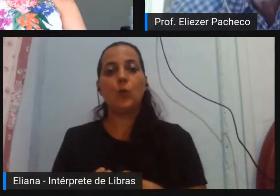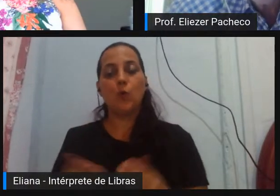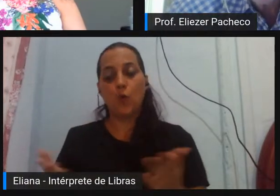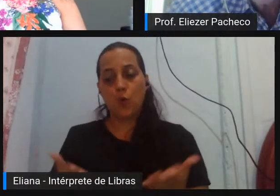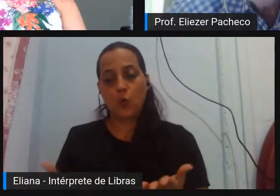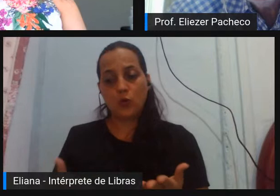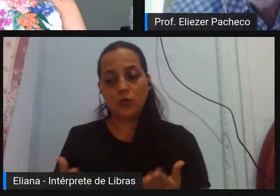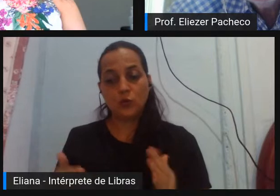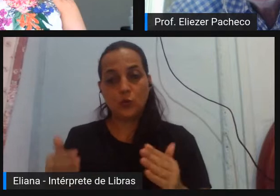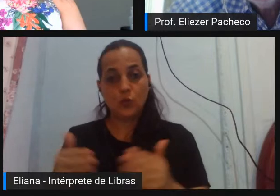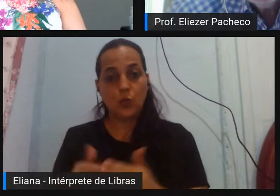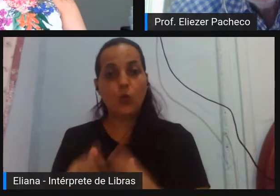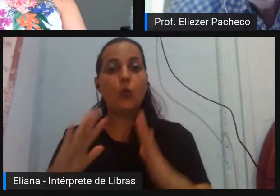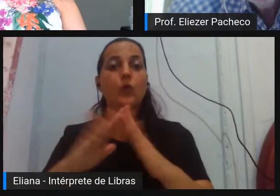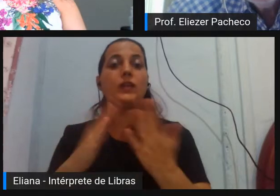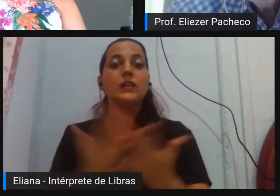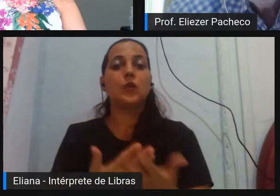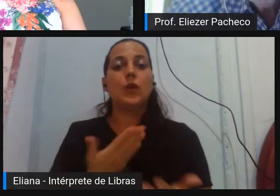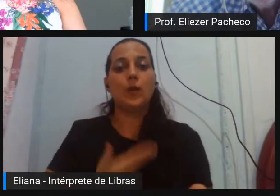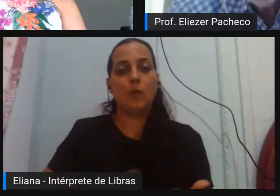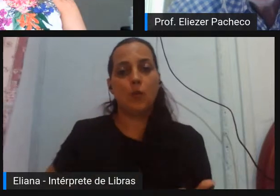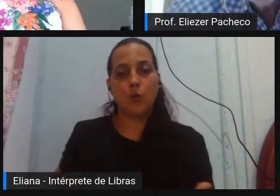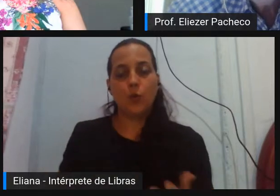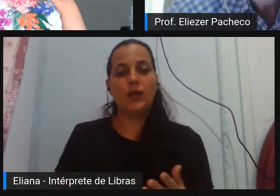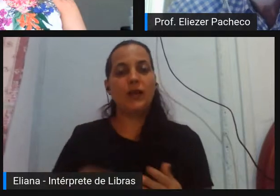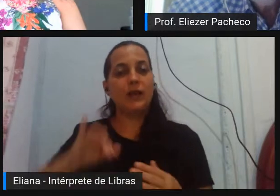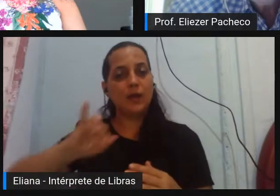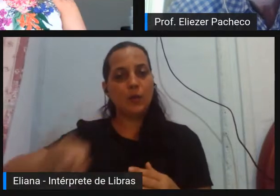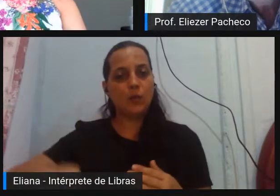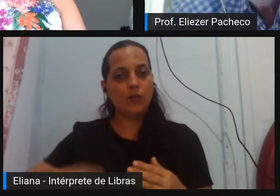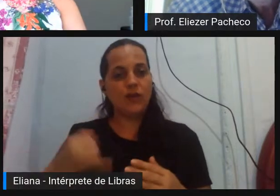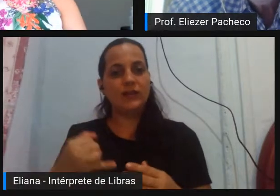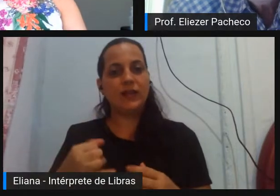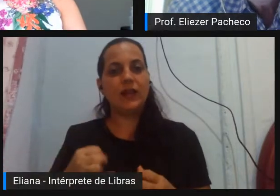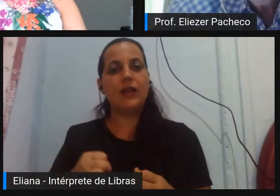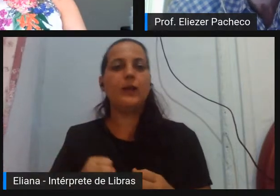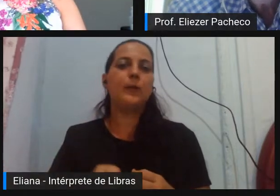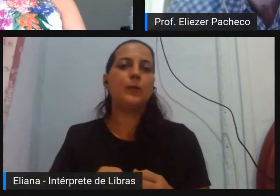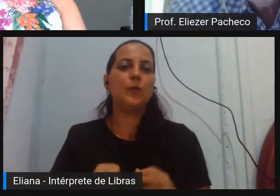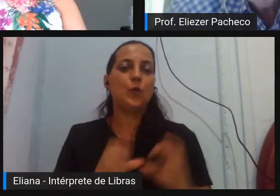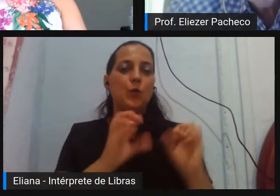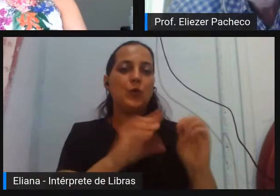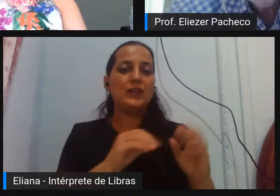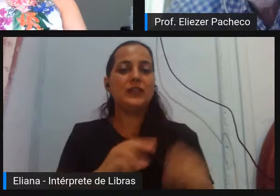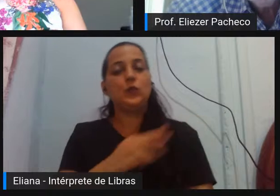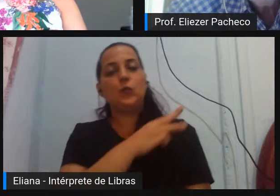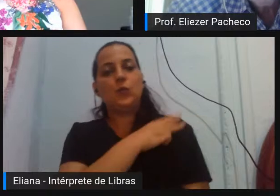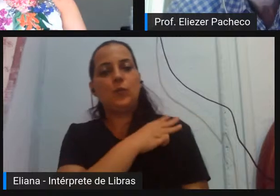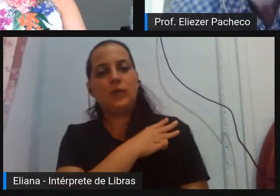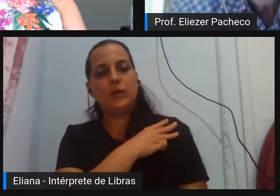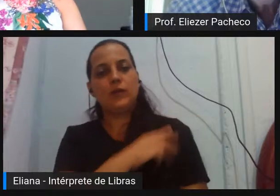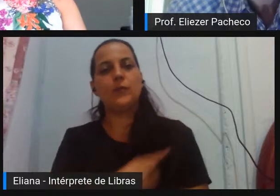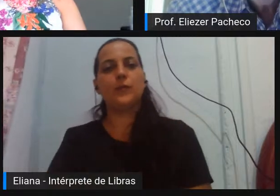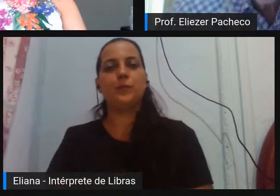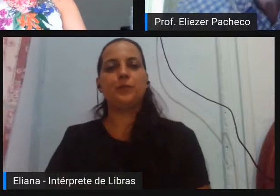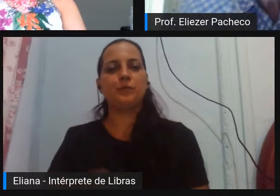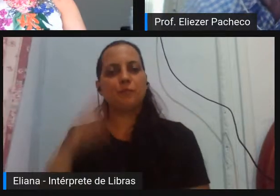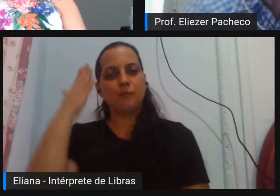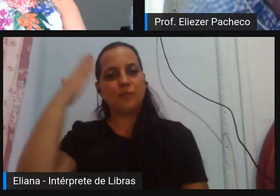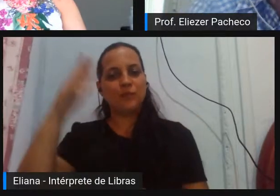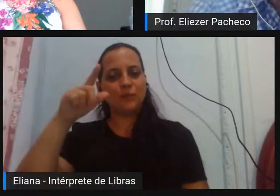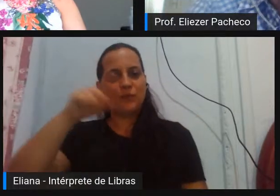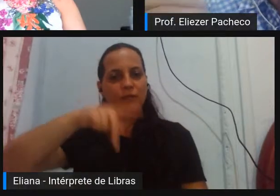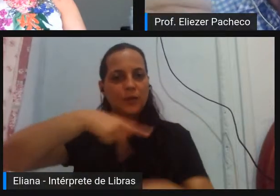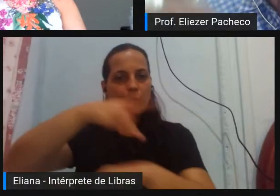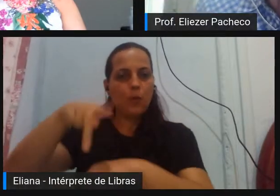escolas públicas de ensino médio, principalmente, do seu território. E em